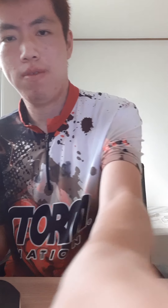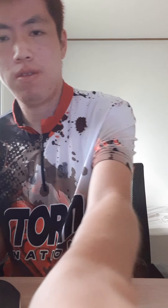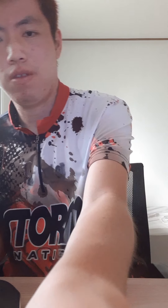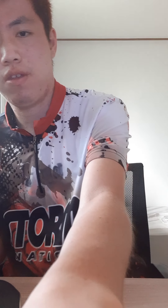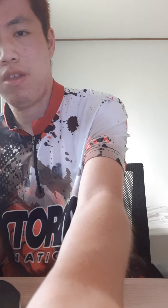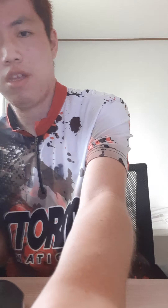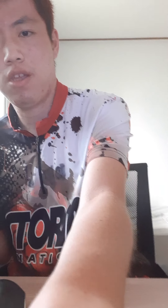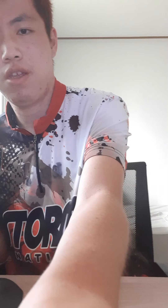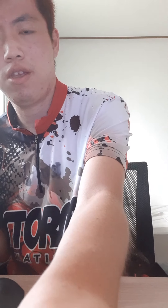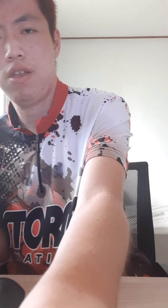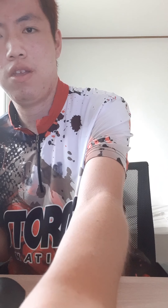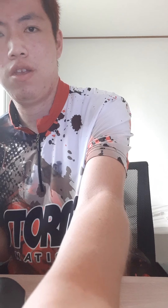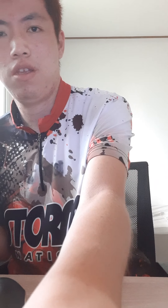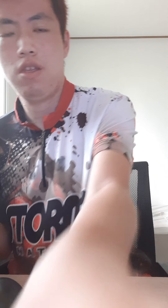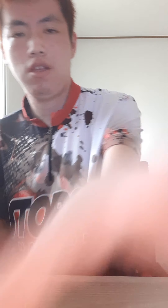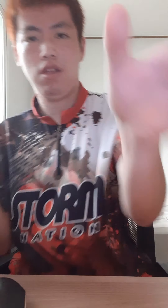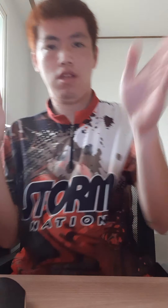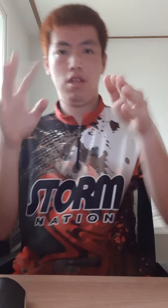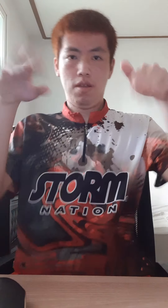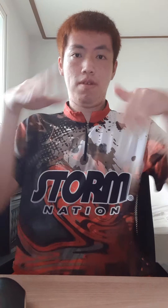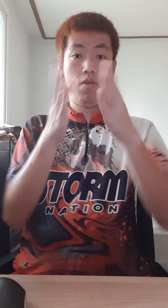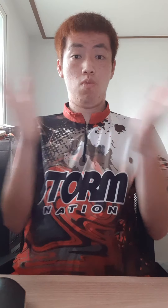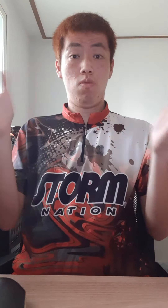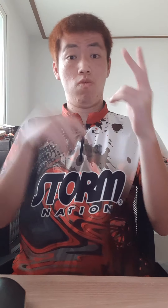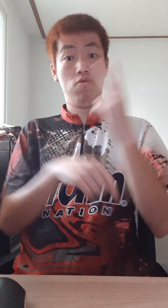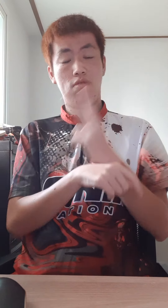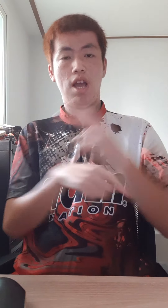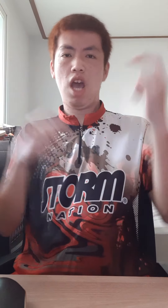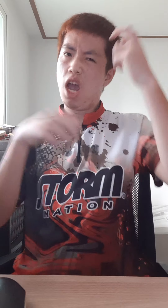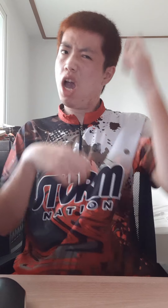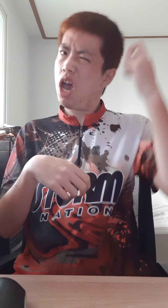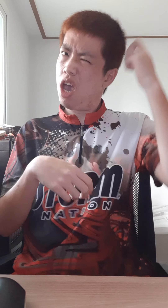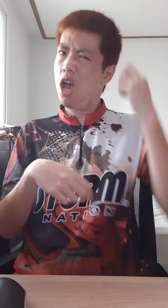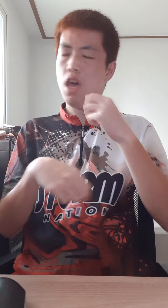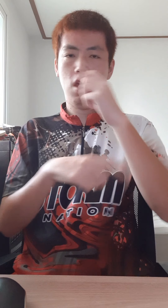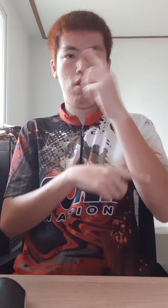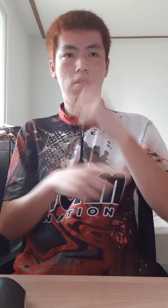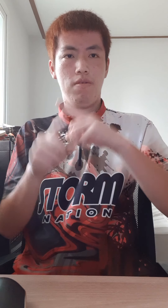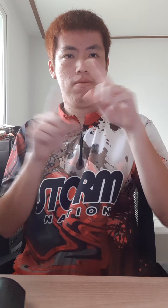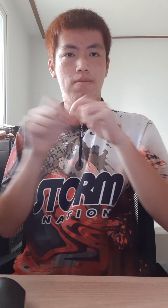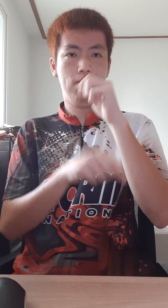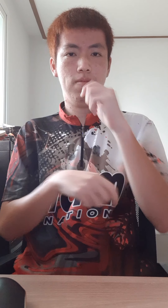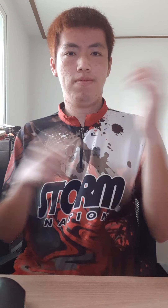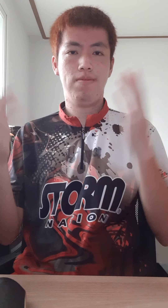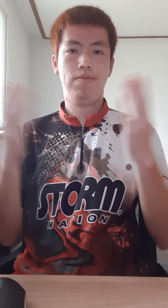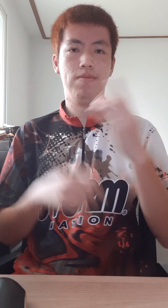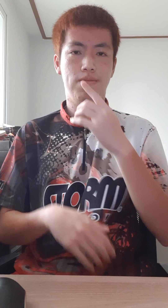대한 답변을 들을 때까지 매일 2명씩 삭발식을 진행할 계획입니다. 이솔립 기자입니다.